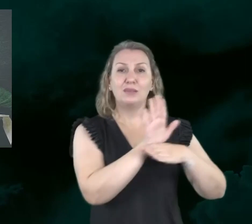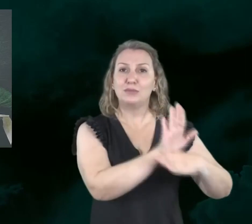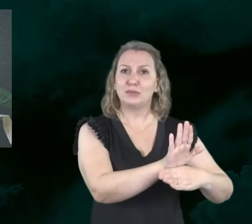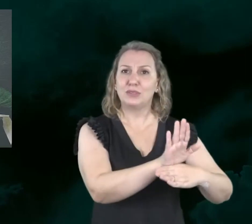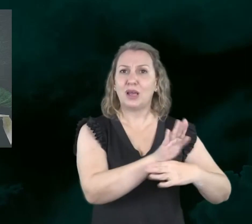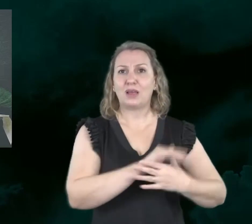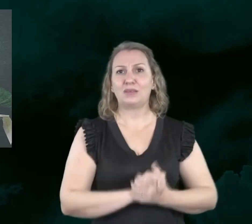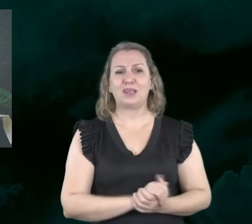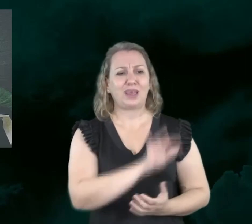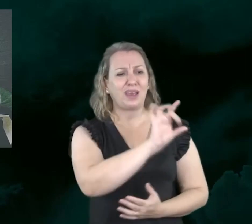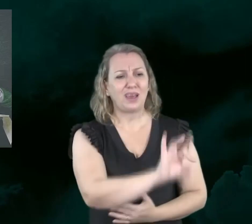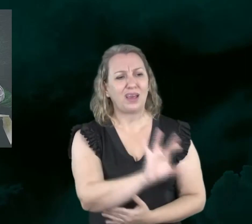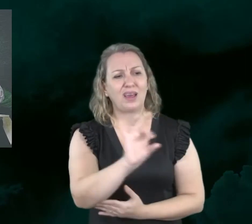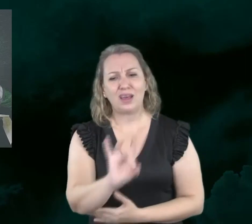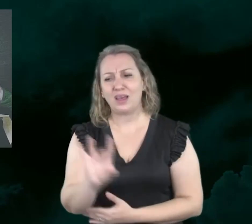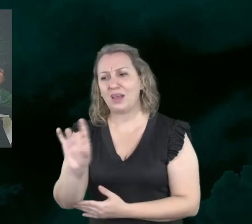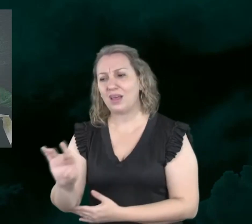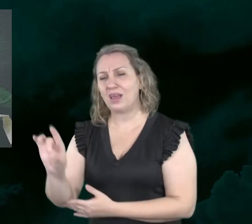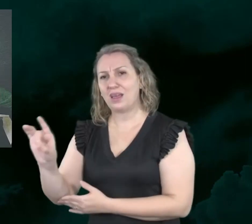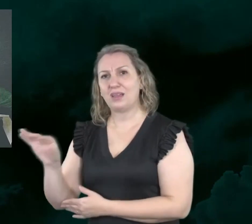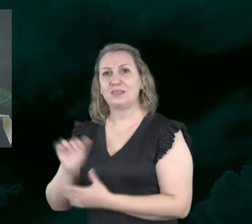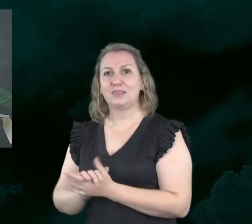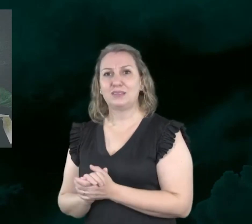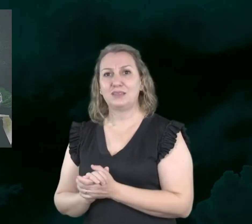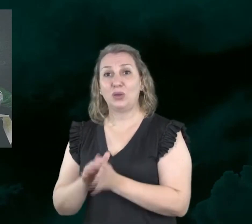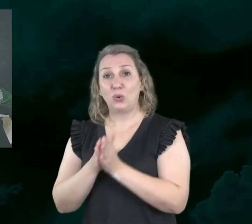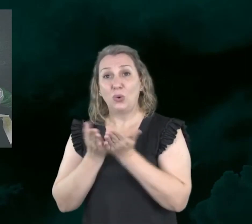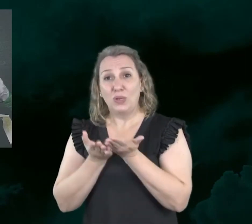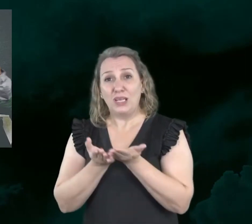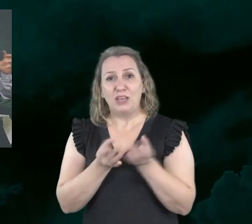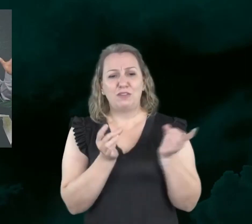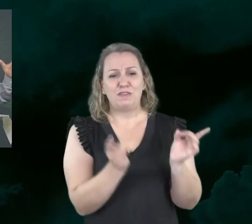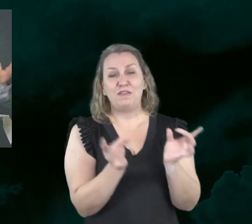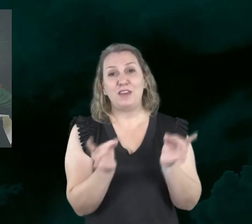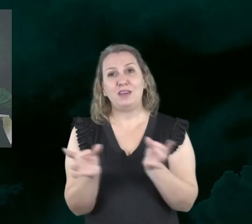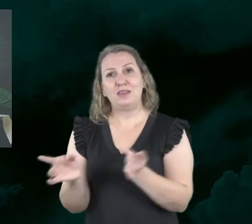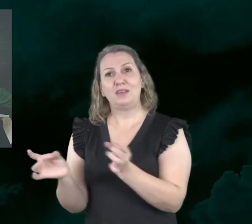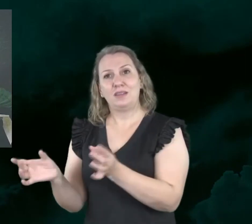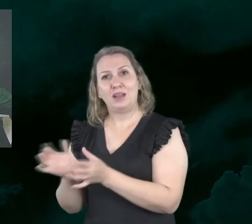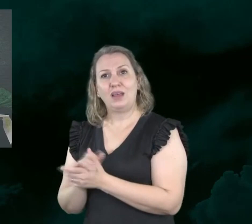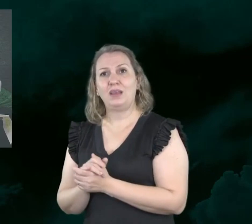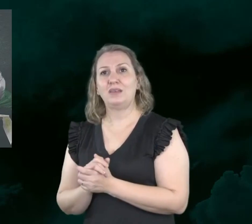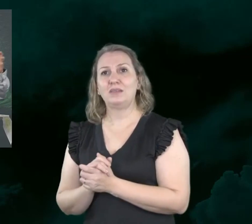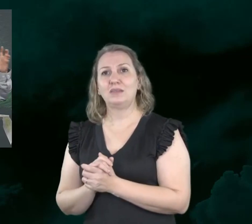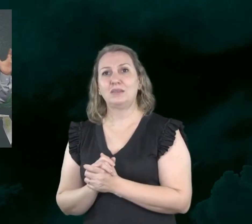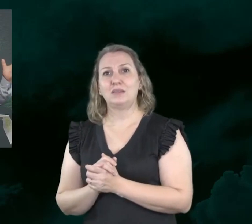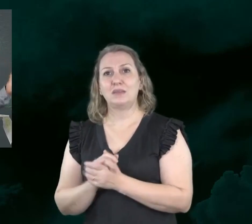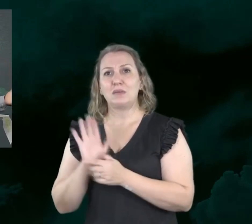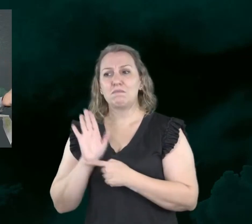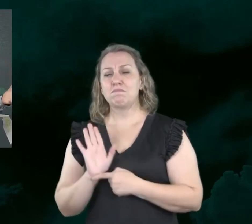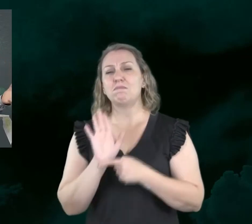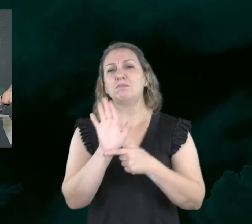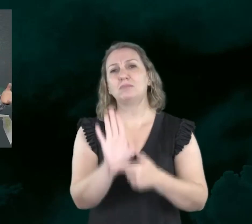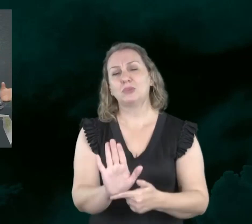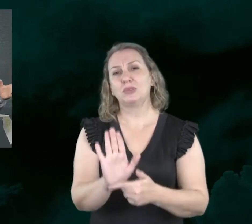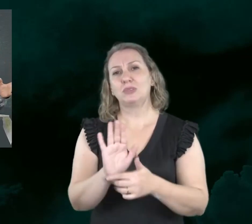outros. E nós temos tantos livros, irmãos, não só do Evangelho da Graça, mas do Evangelho do Reino,